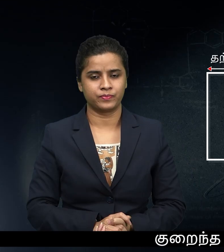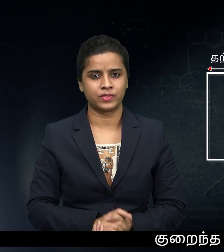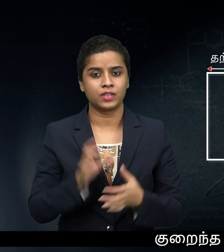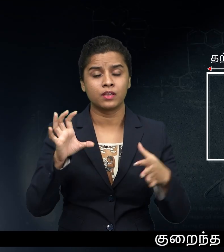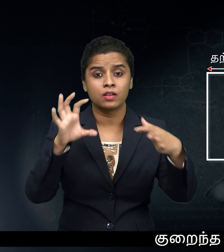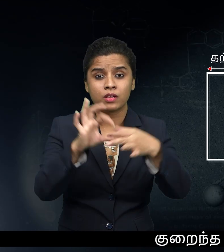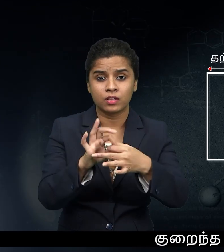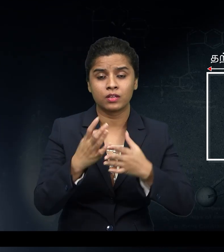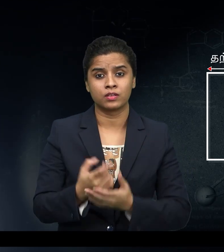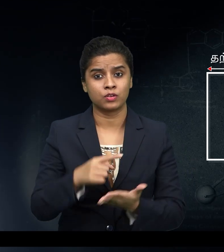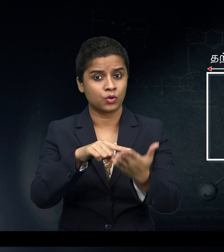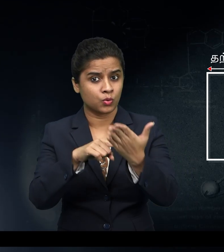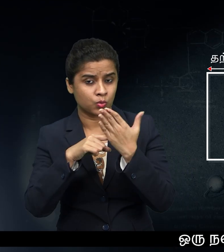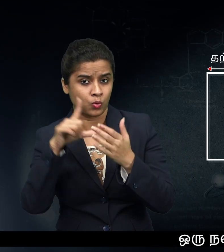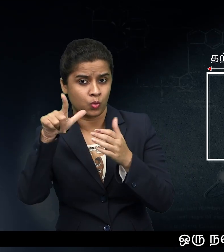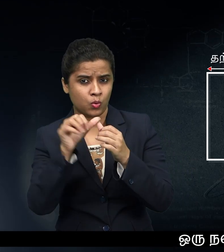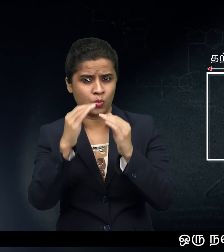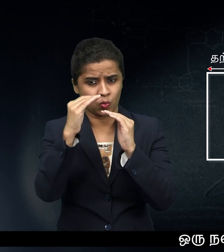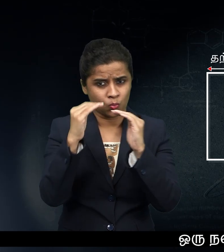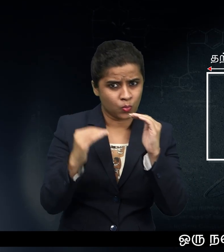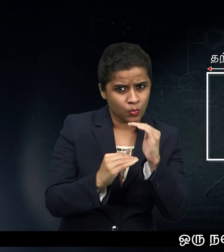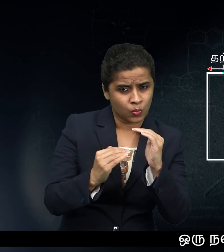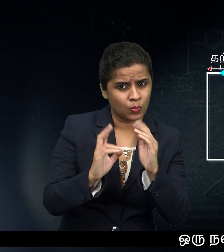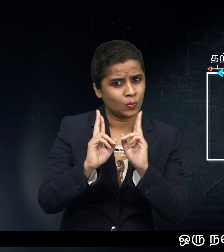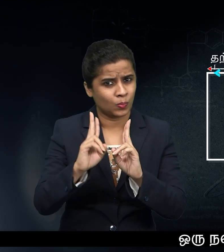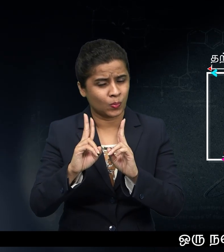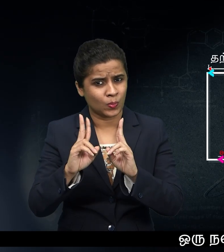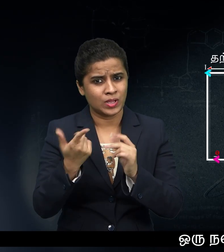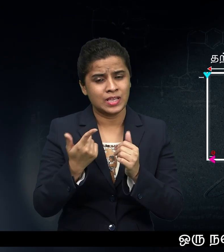குறைந்த எதிர்ப்பை வழங்கும் ஒரு கூறு நல்ல செய்தி கடத்தி ஆகும்.